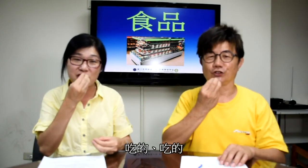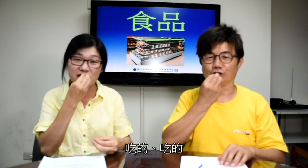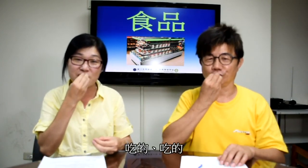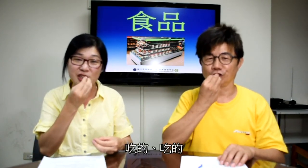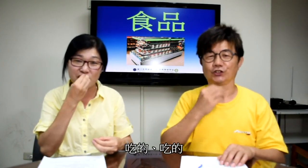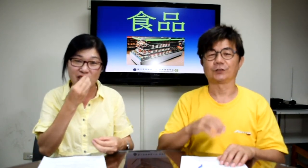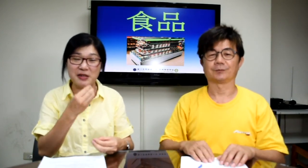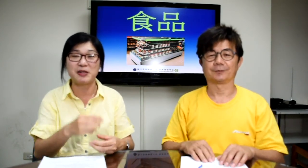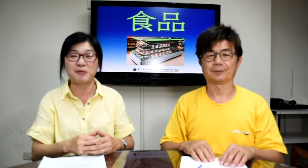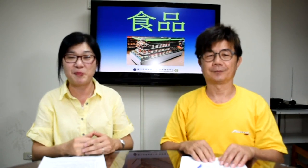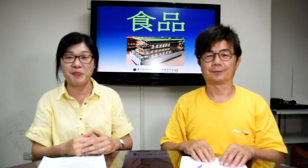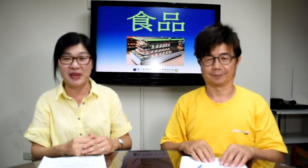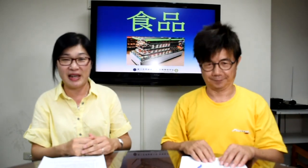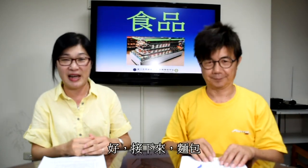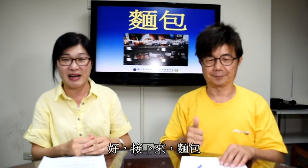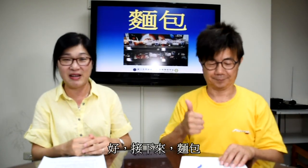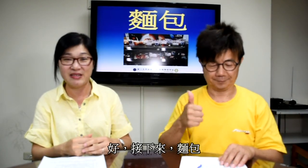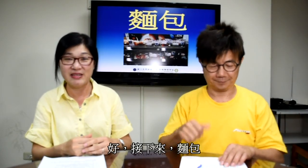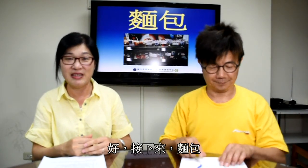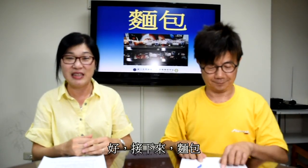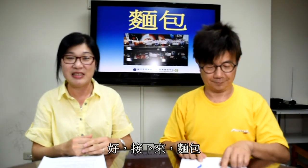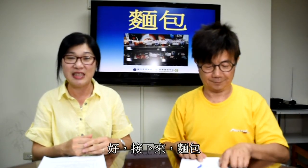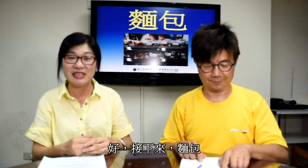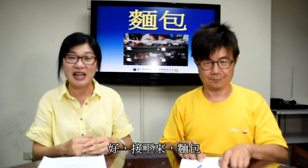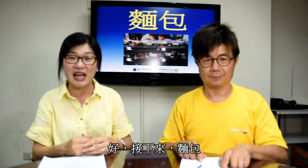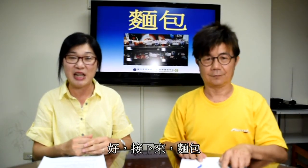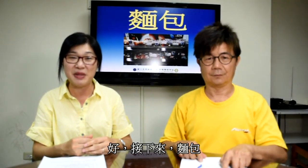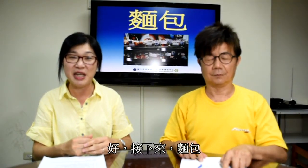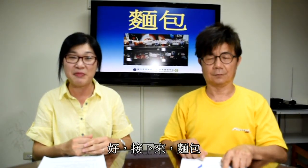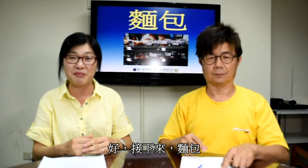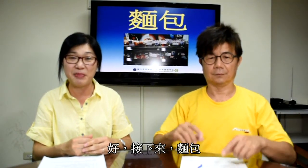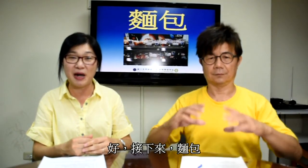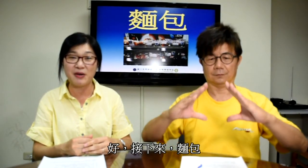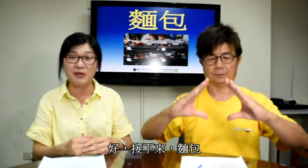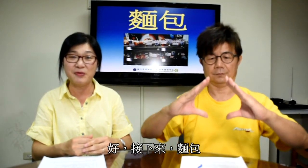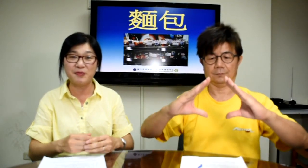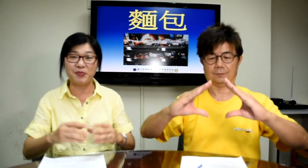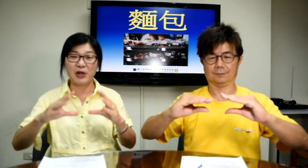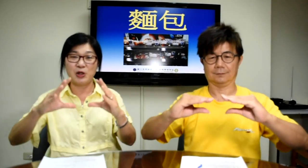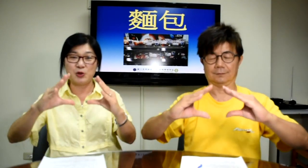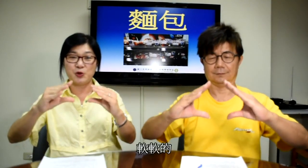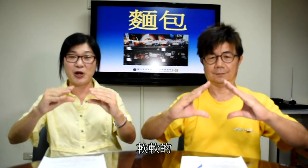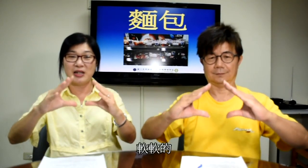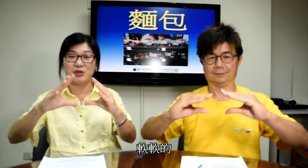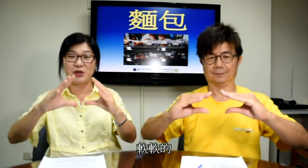的。好，接下来面包，软软的